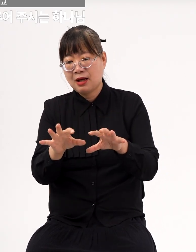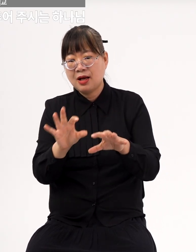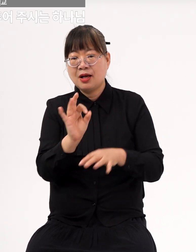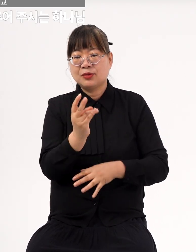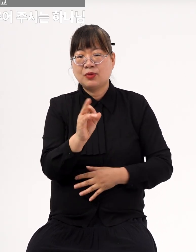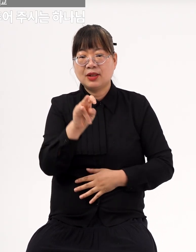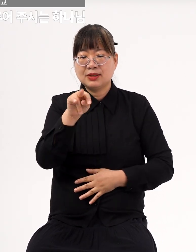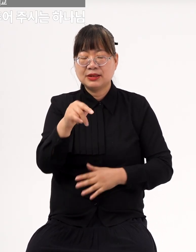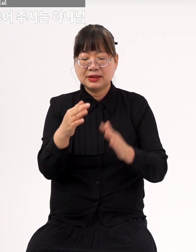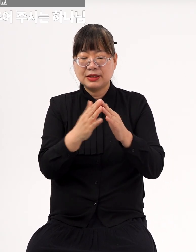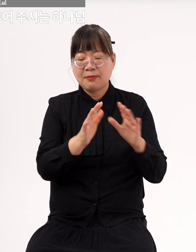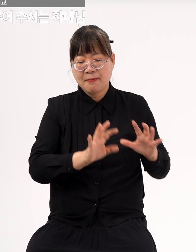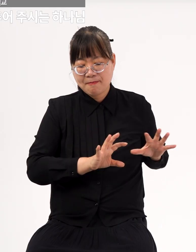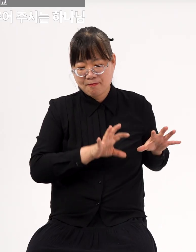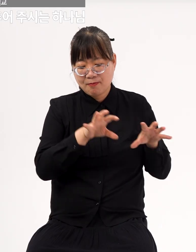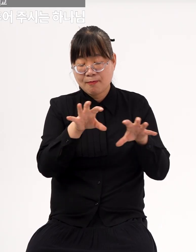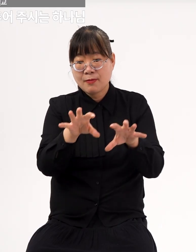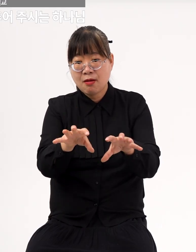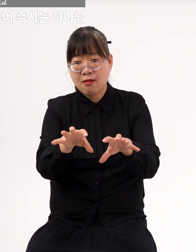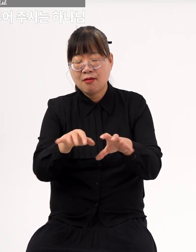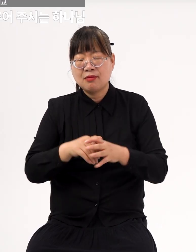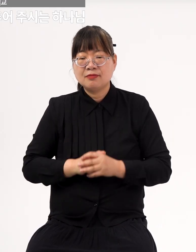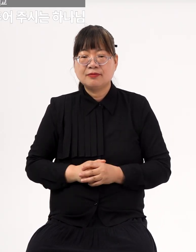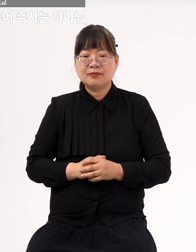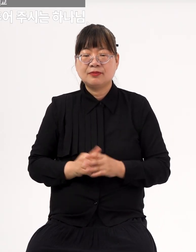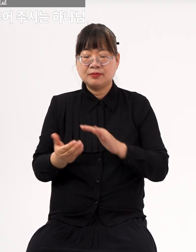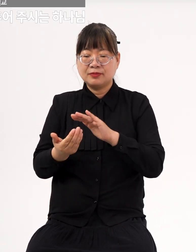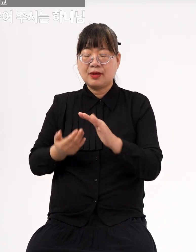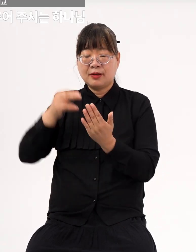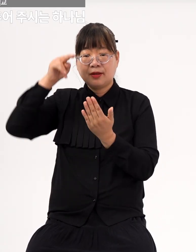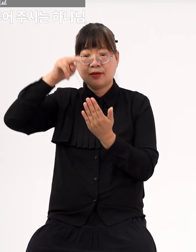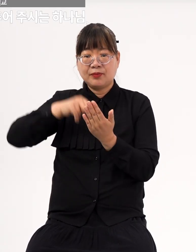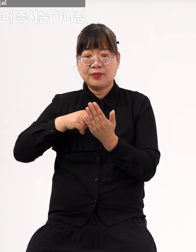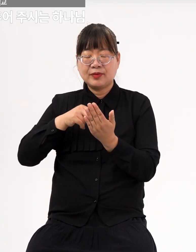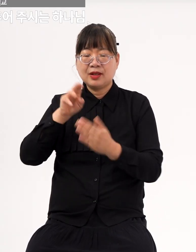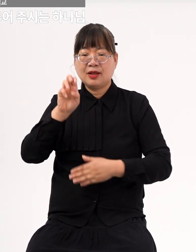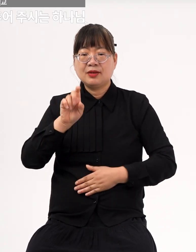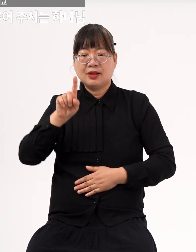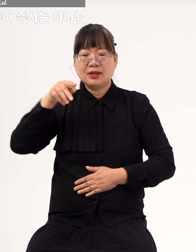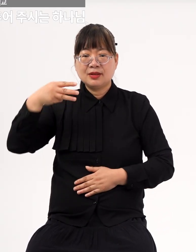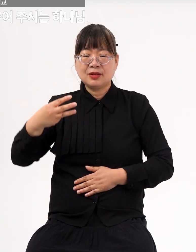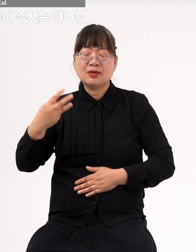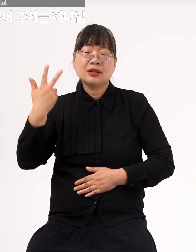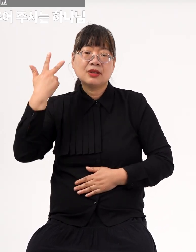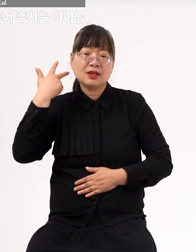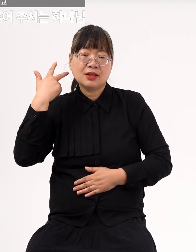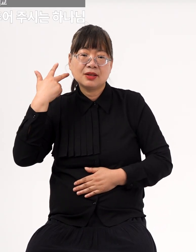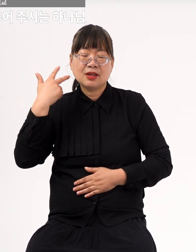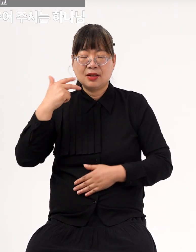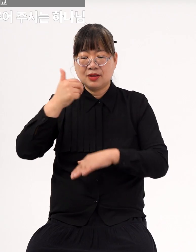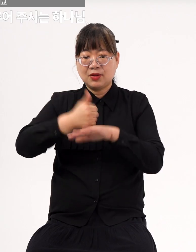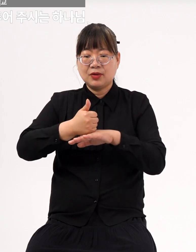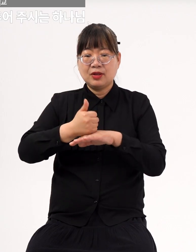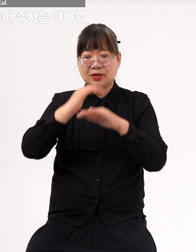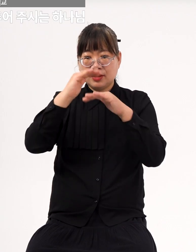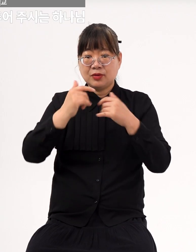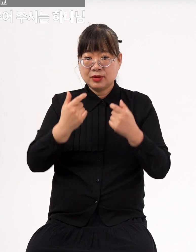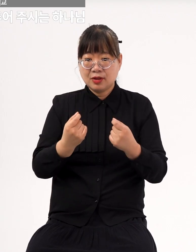요아스의 집 앞으로 몰려들었죠. 방금 읽었던 31절은 지난주